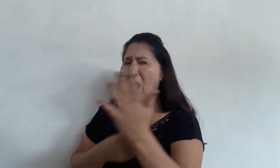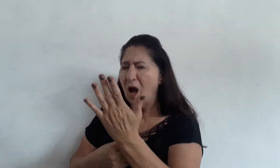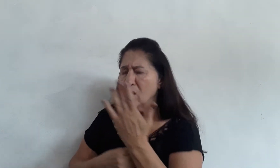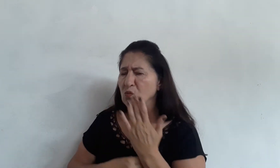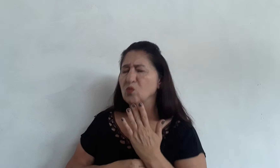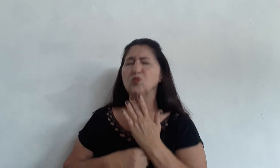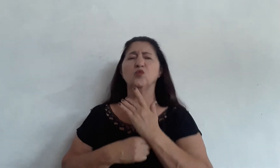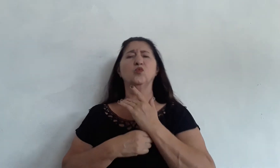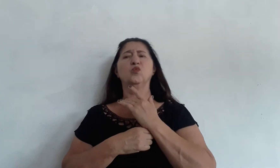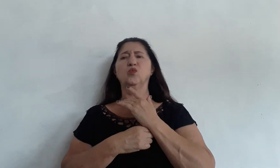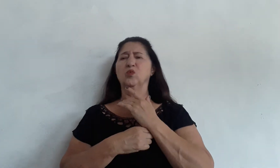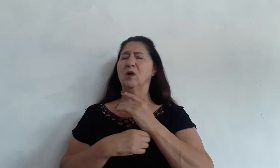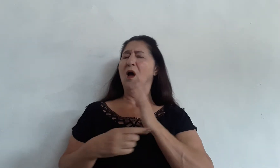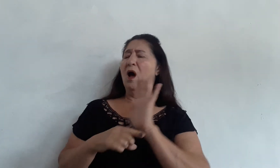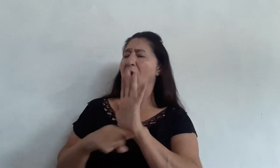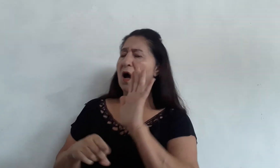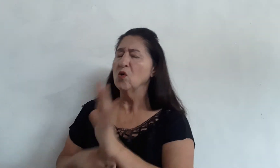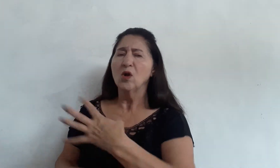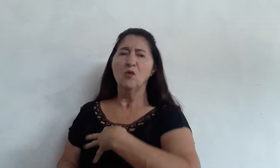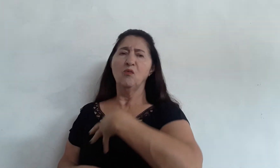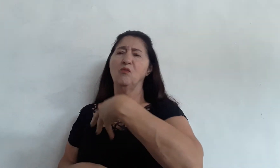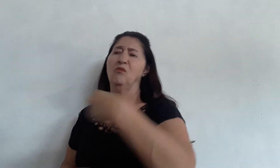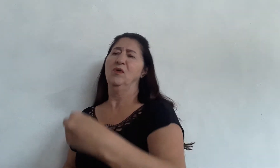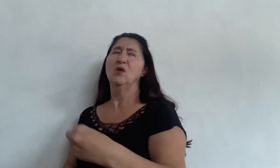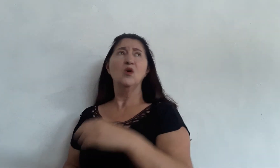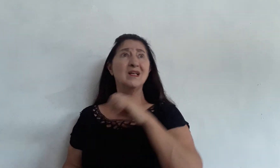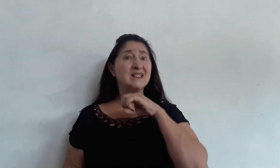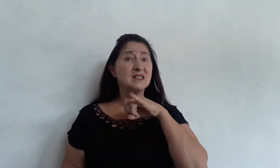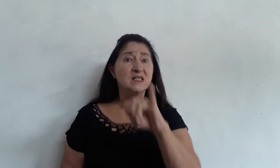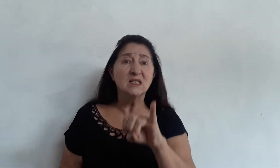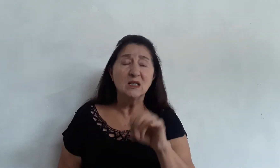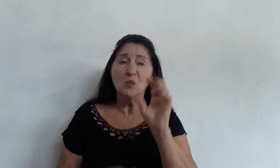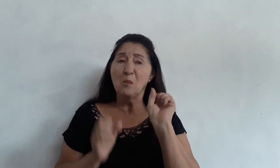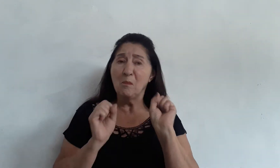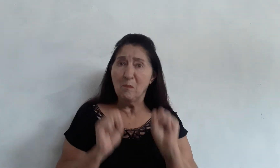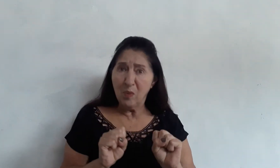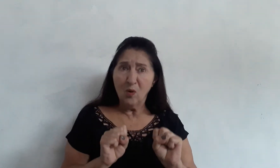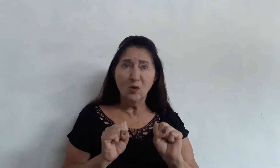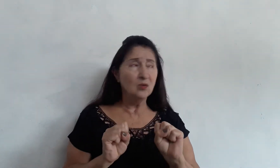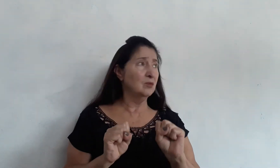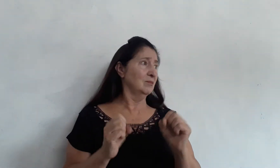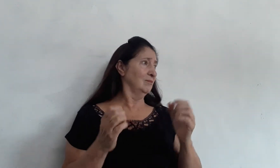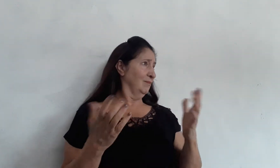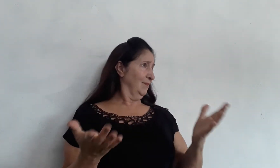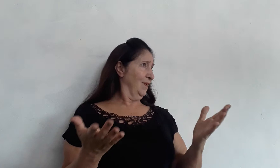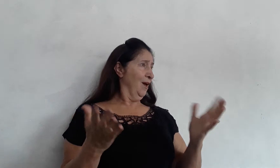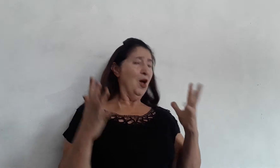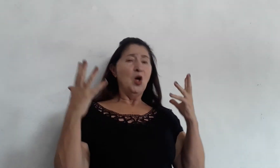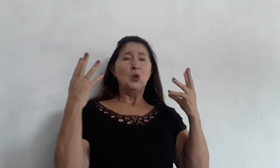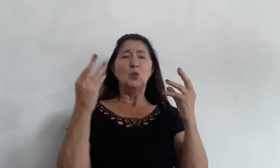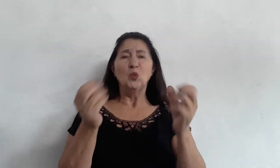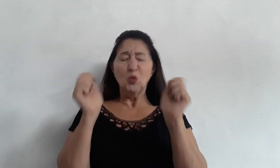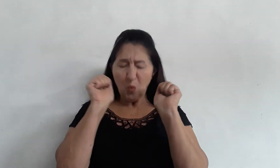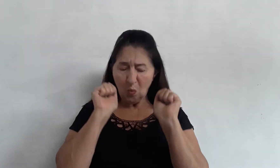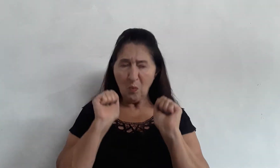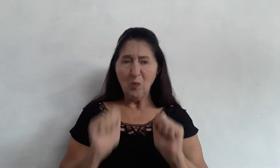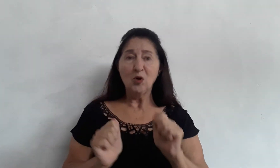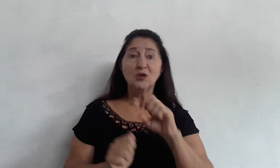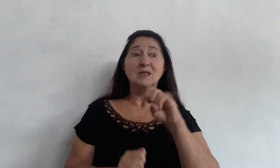"Se podes", exclama Jesus. Tudo é possível para quem tem fé. E o pai do menino disse